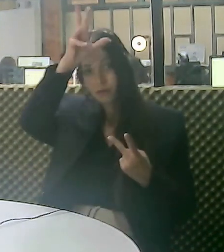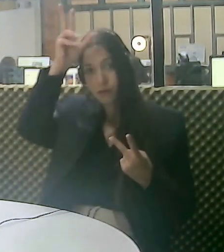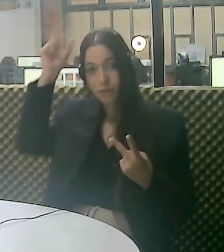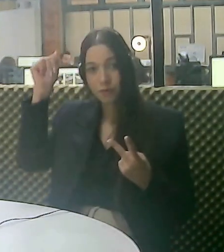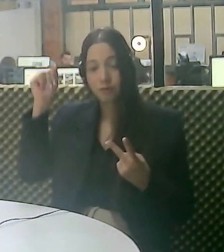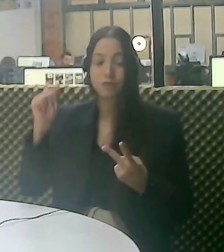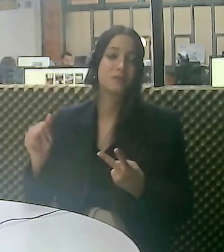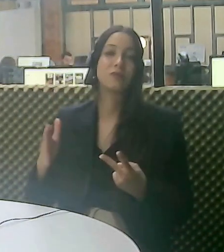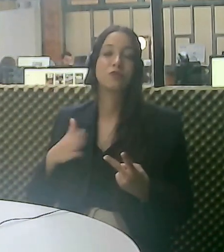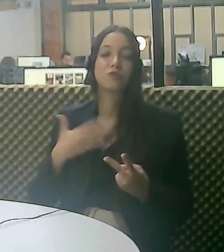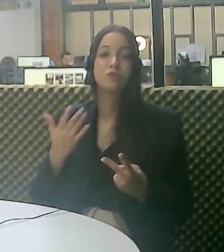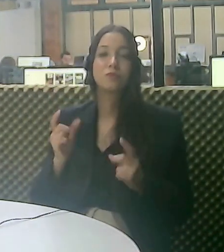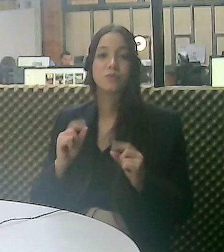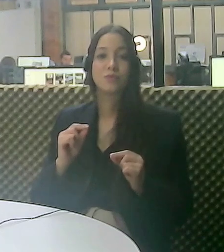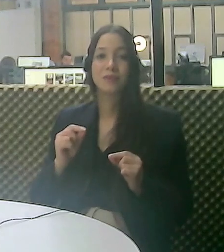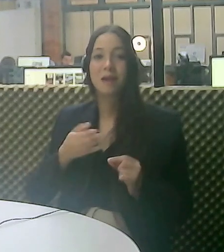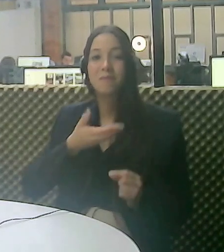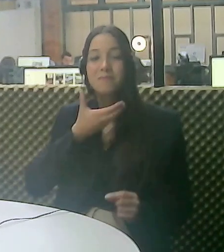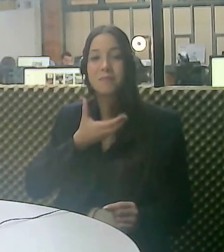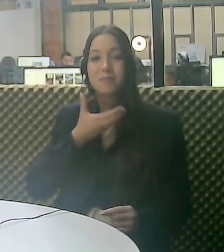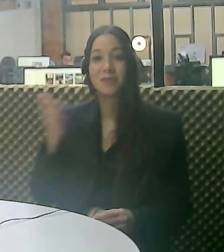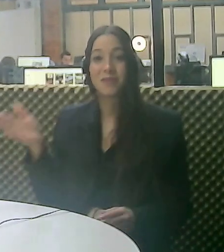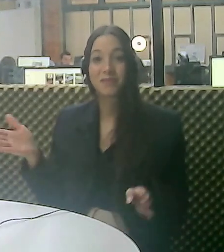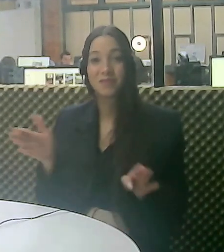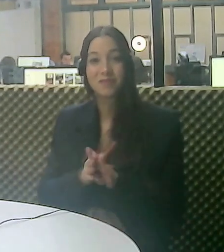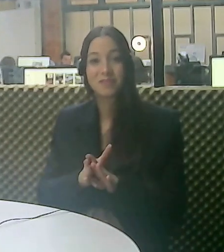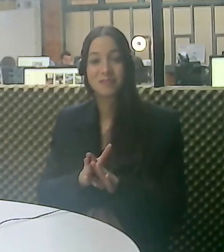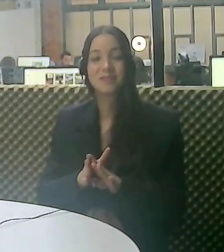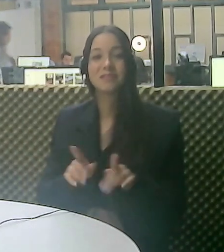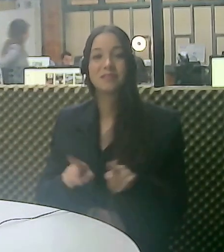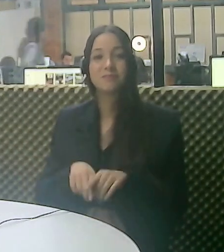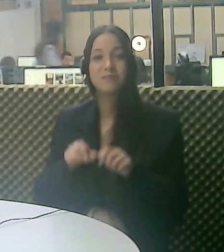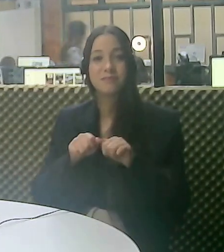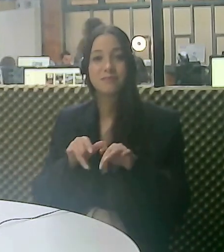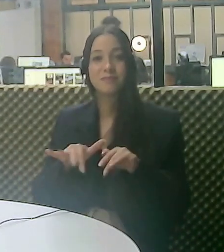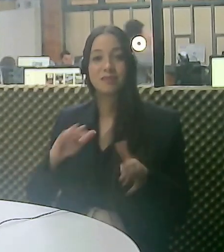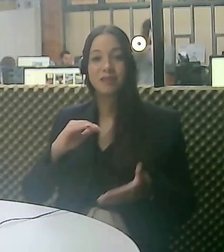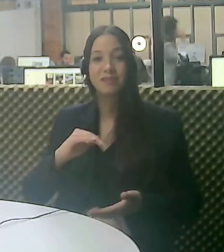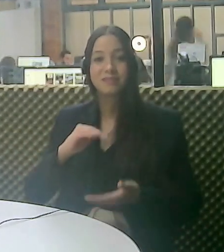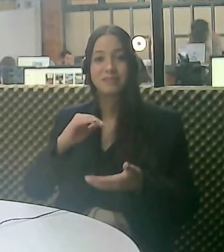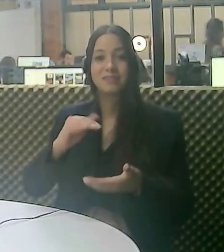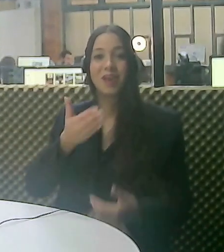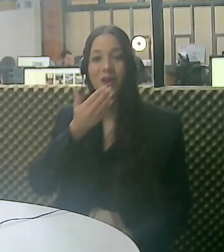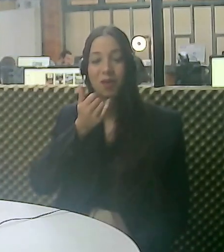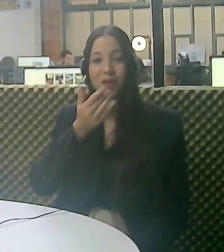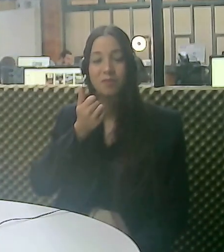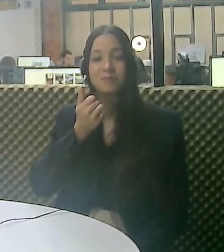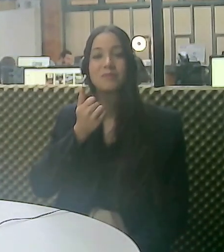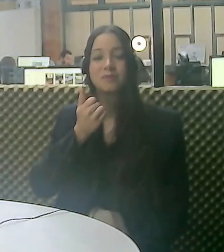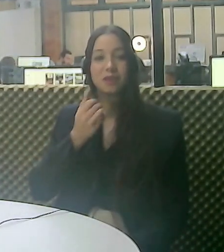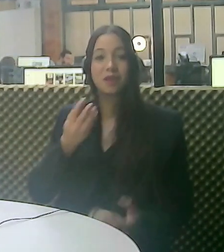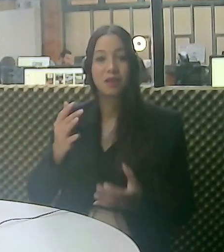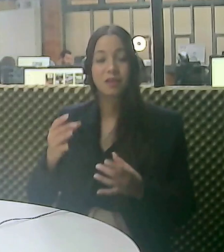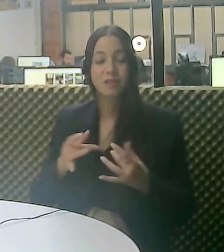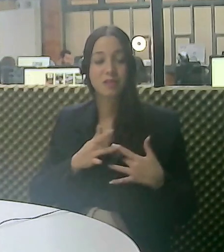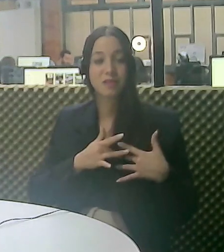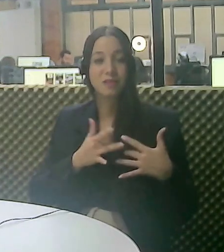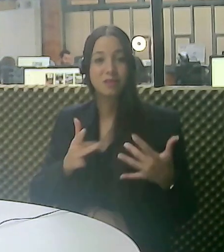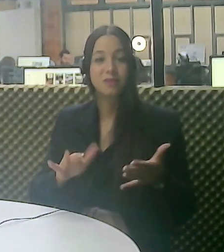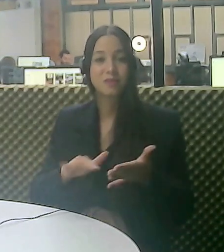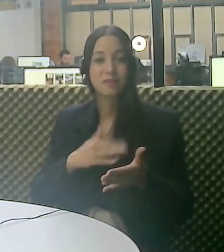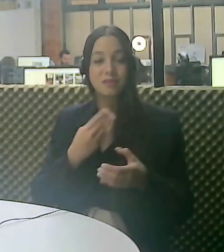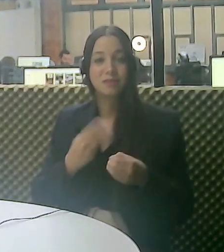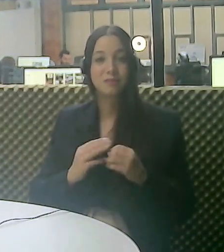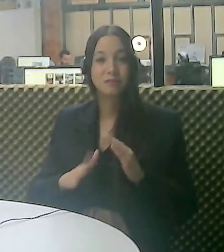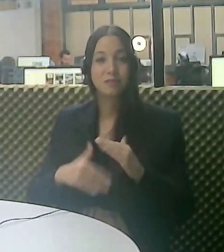foram surpreendidos com a chegada do Papai Noel e também distribuição de cestas básicas. Os mantimentos foram doados pela Secretaria